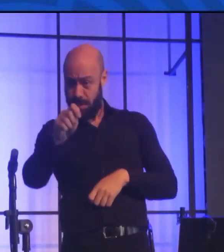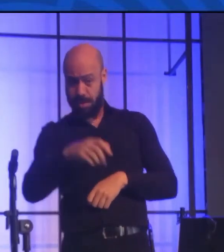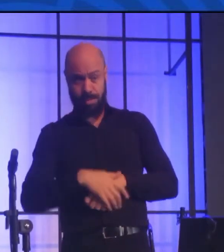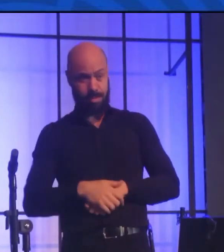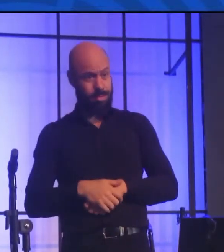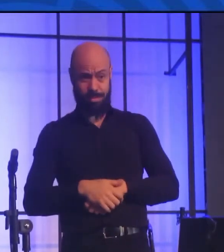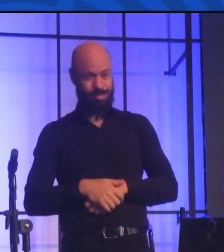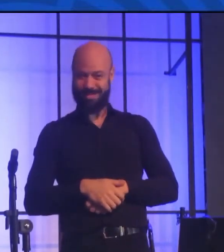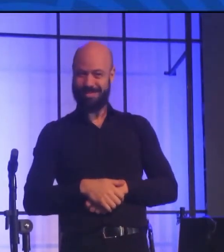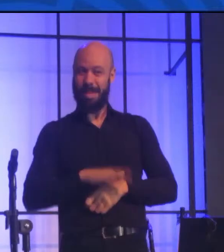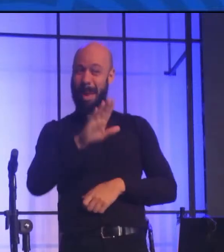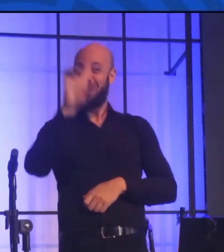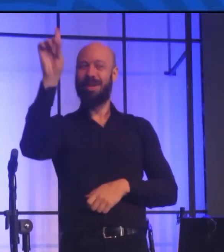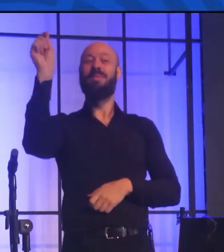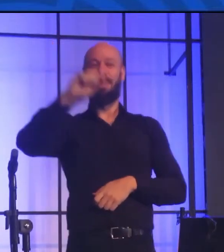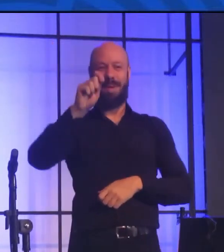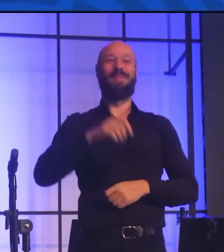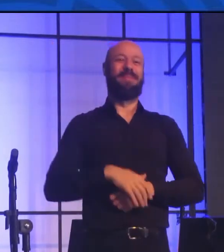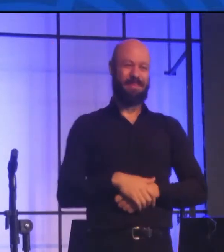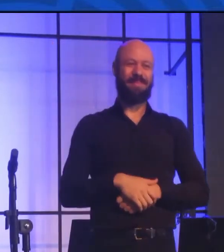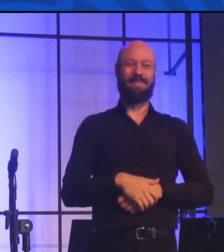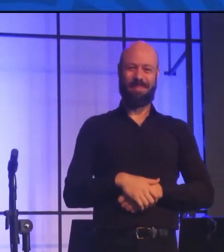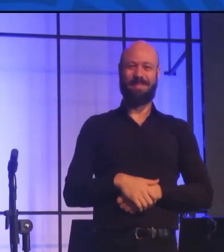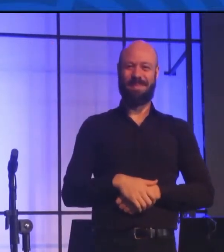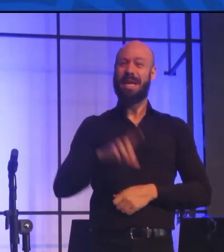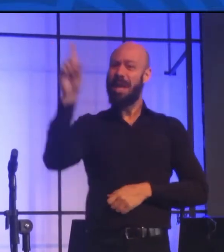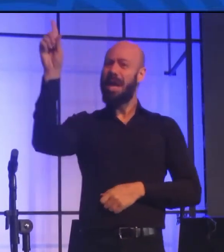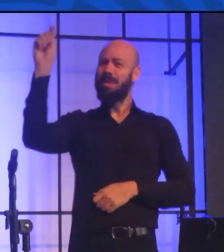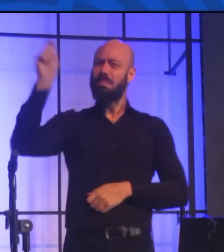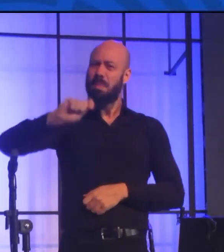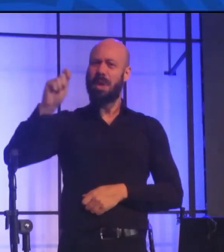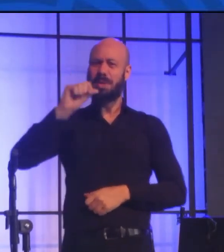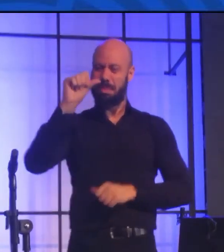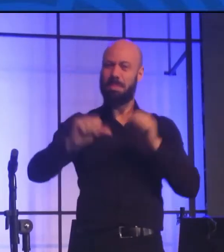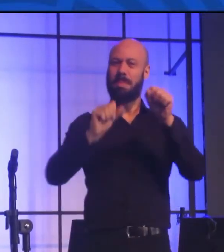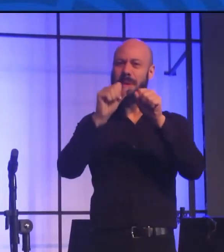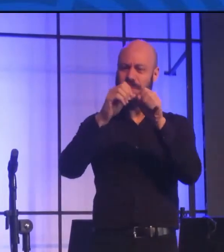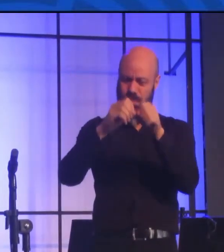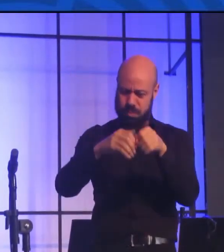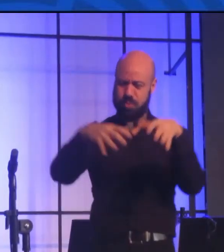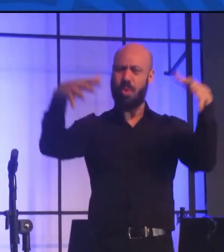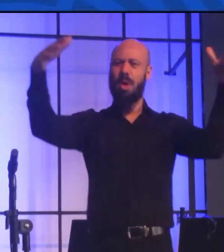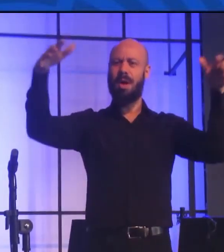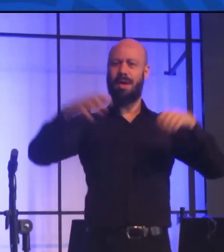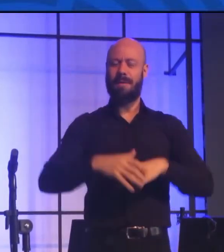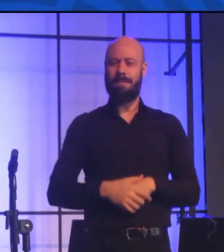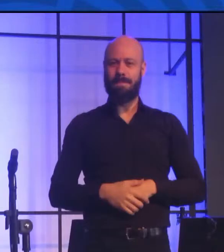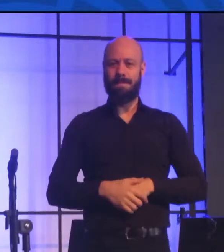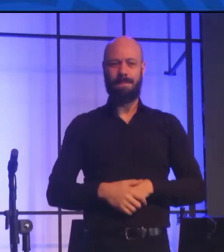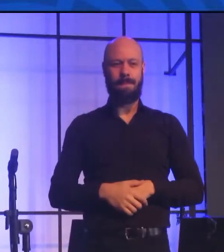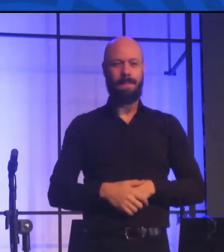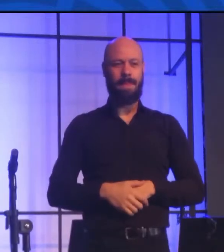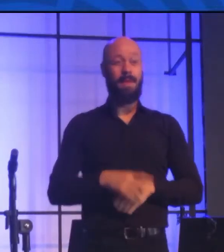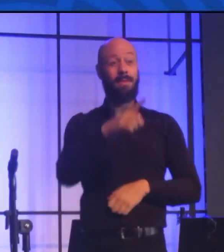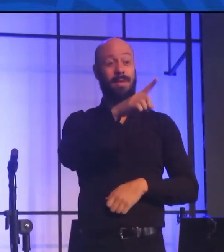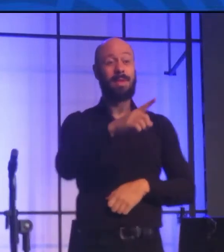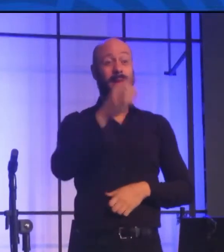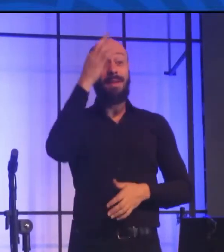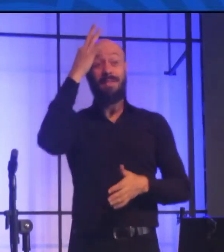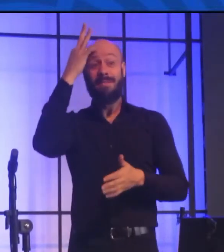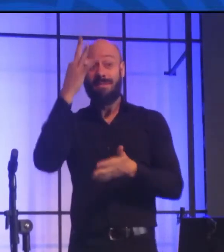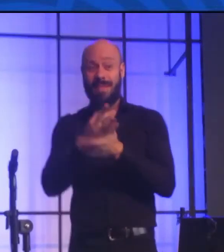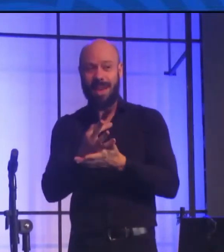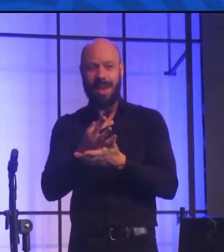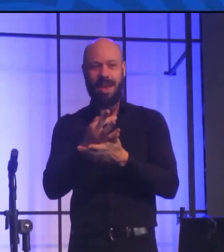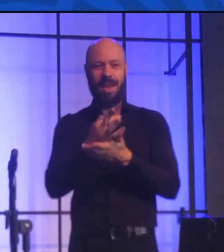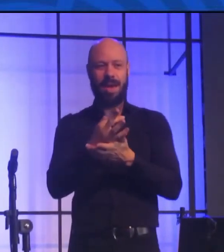isso, graça é onde Deus encontra você, e fé é onde você encontra Deus. O menino não